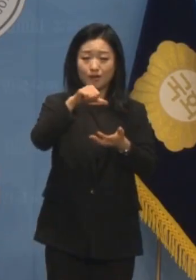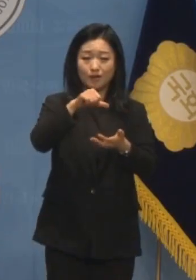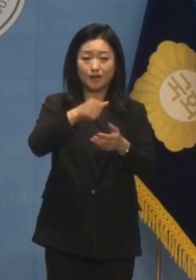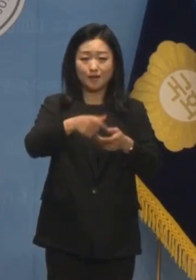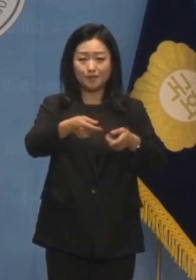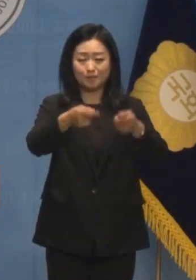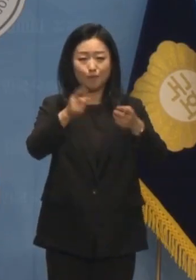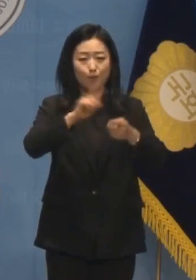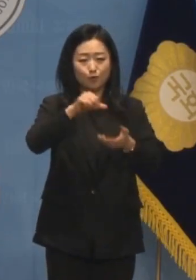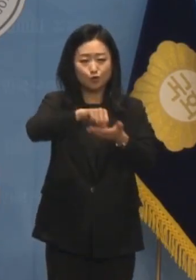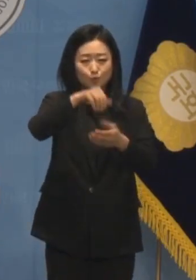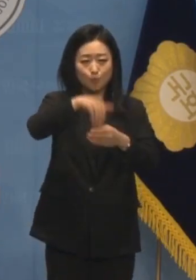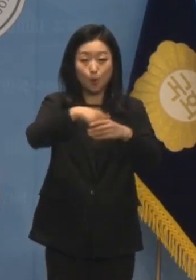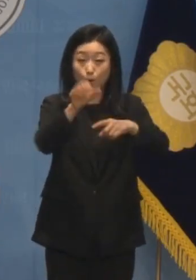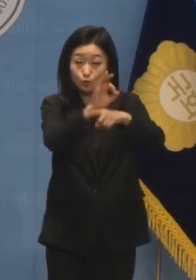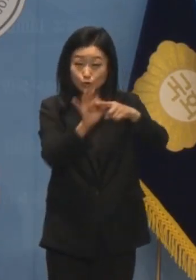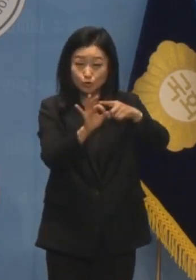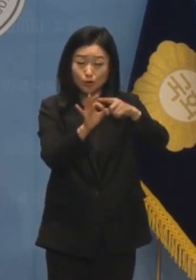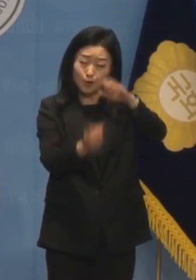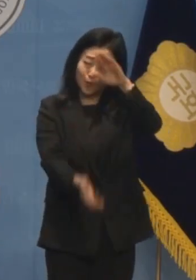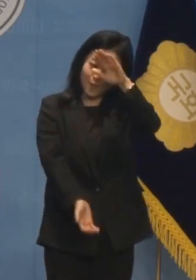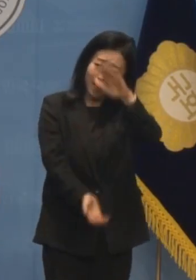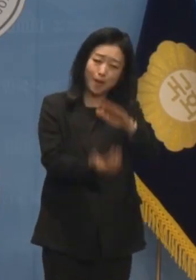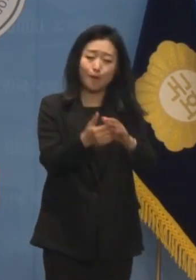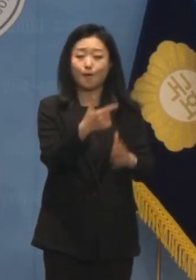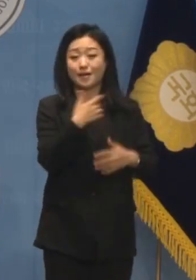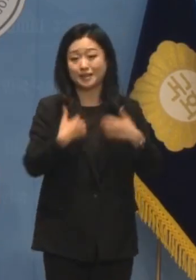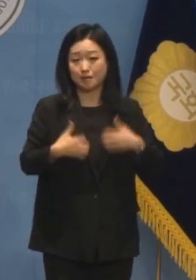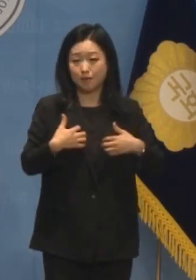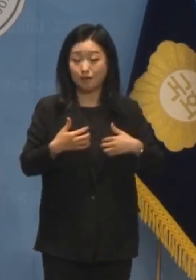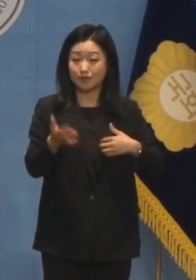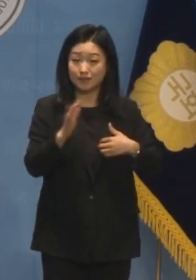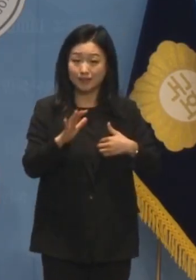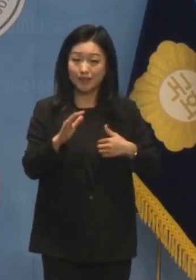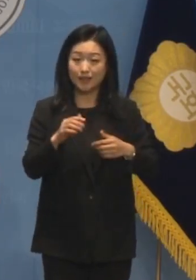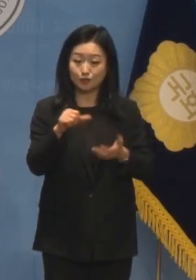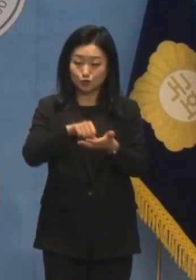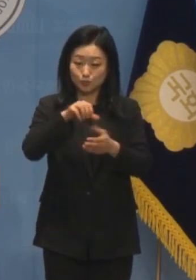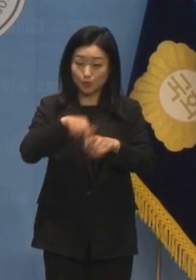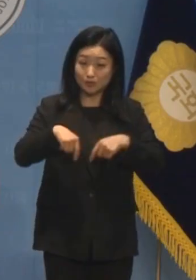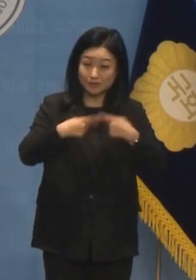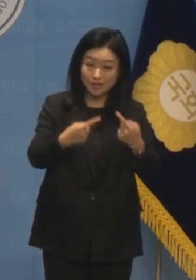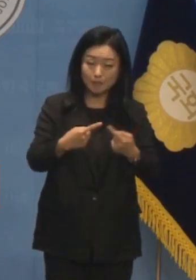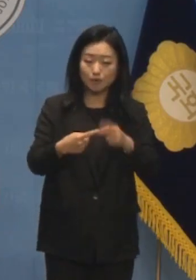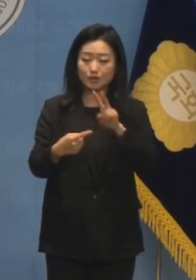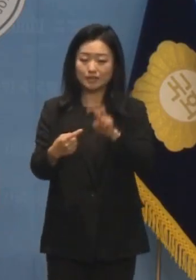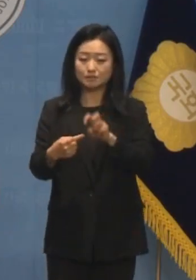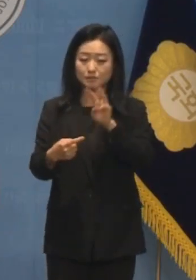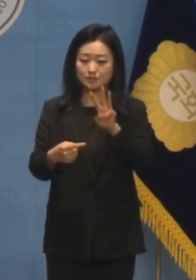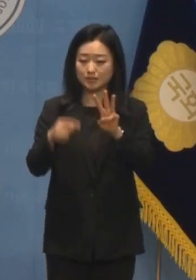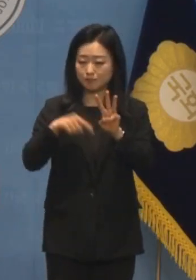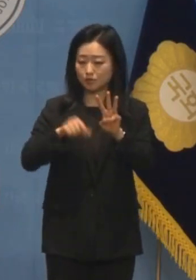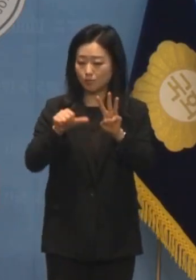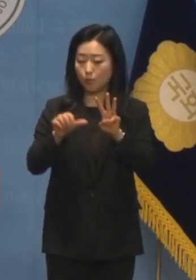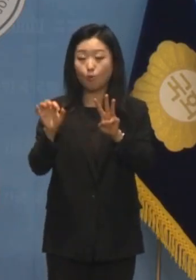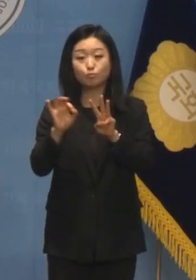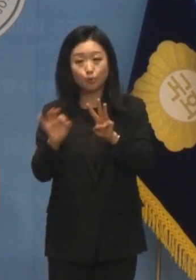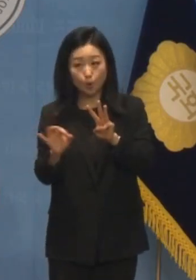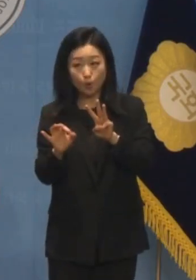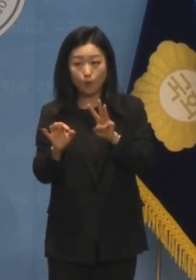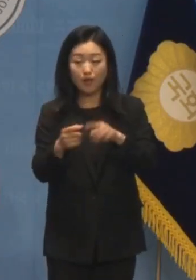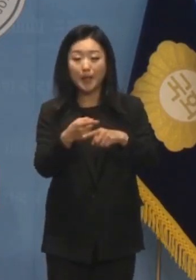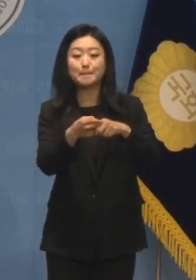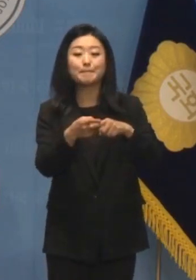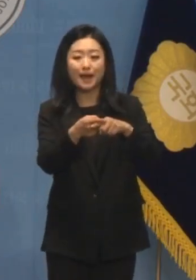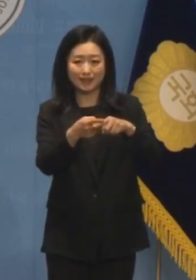하지만 냉정하게 따져보면 투표율이 23.5%에 불과하고 거기에서